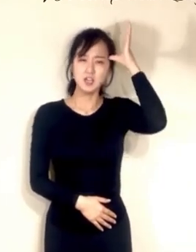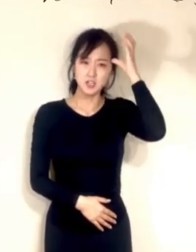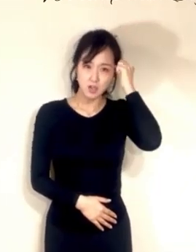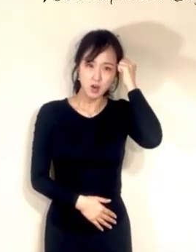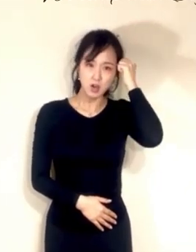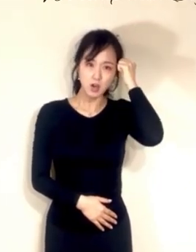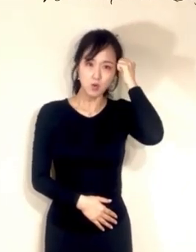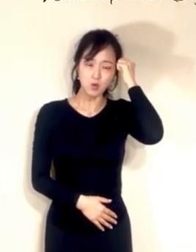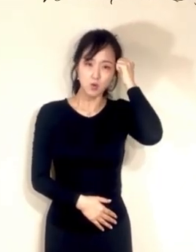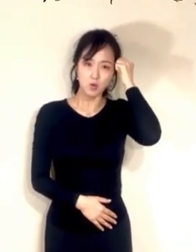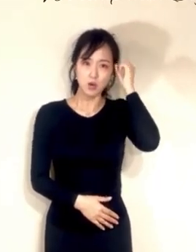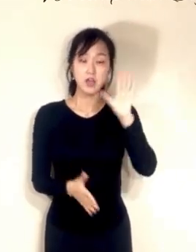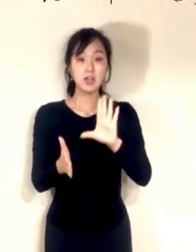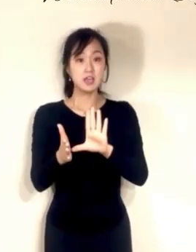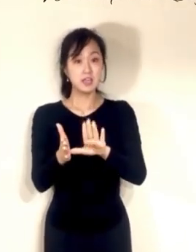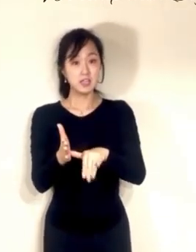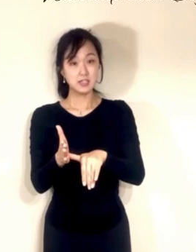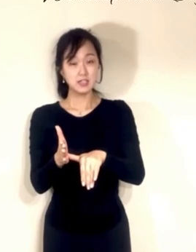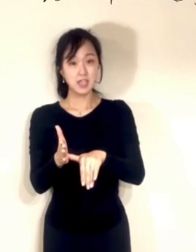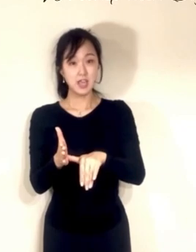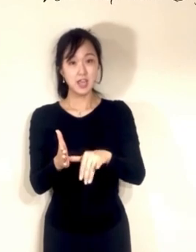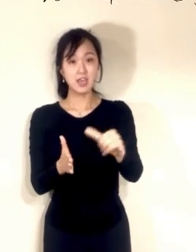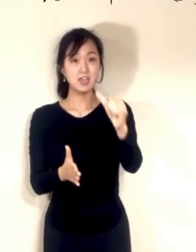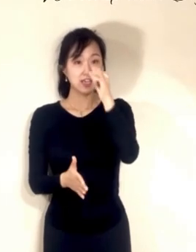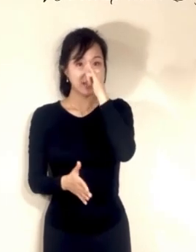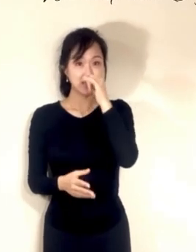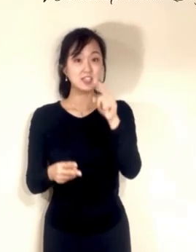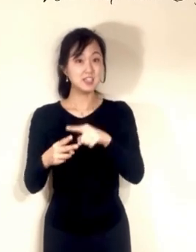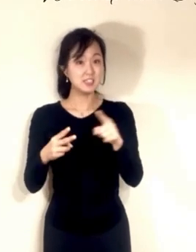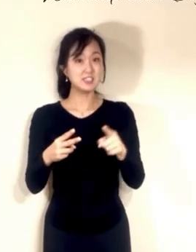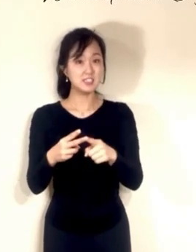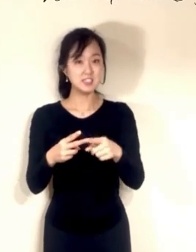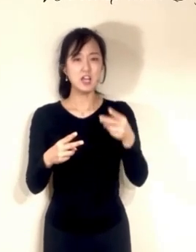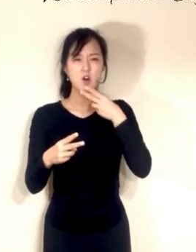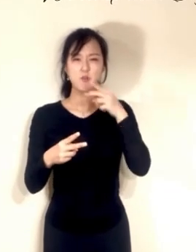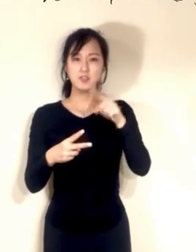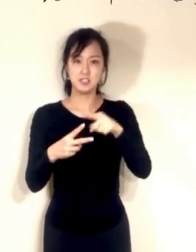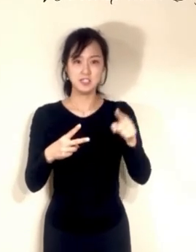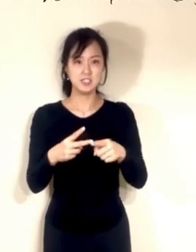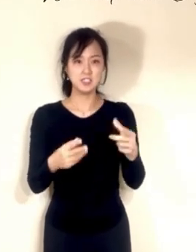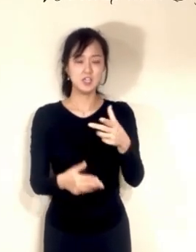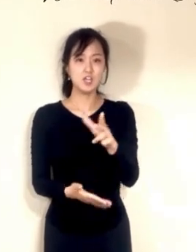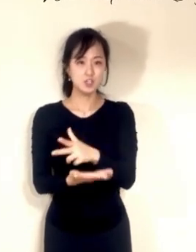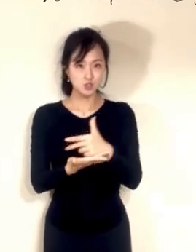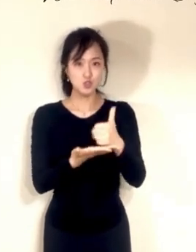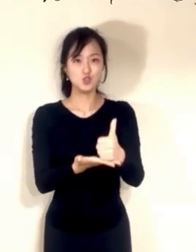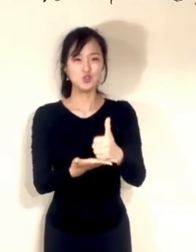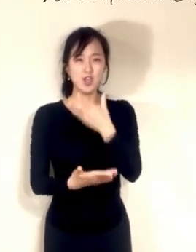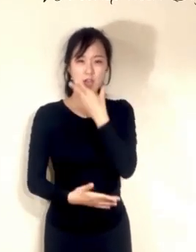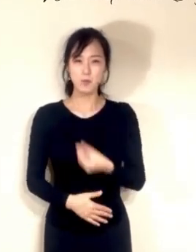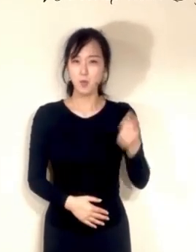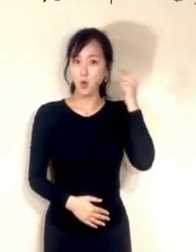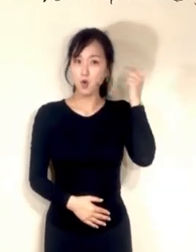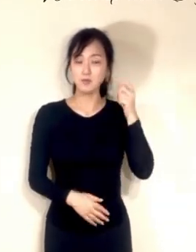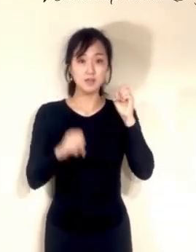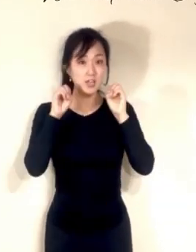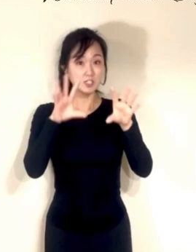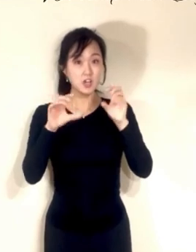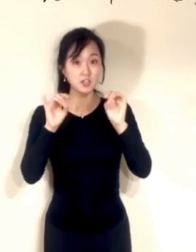얻든지 주님의 복음을 전하는 이 일에 내가 가진 모든 것을 투자하는